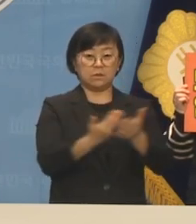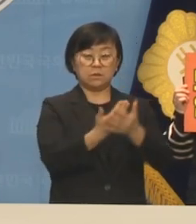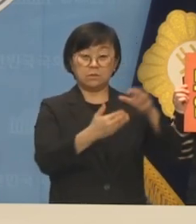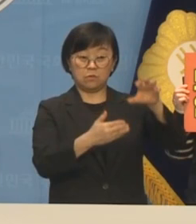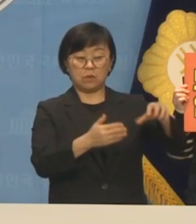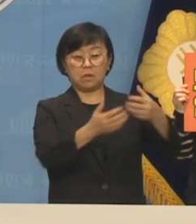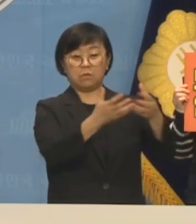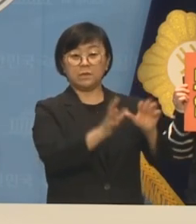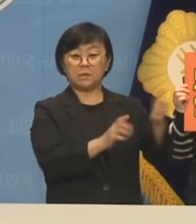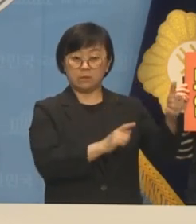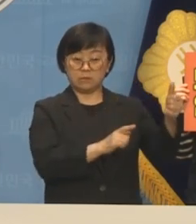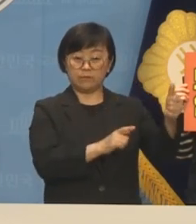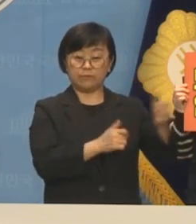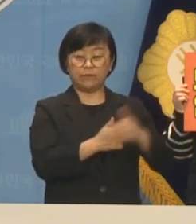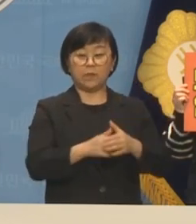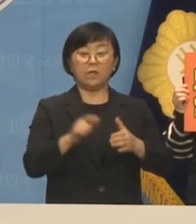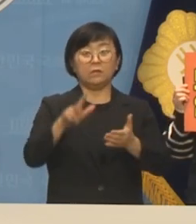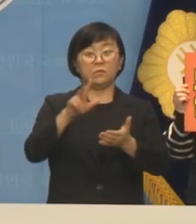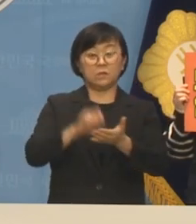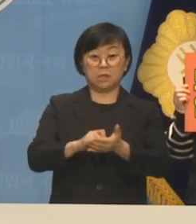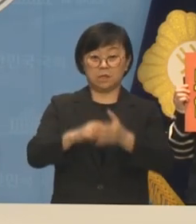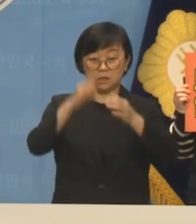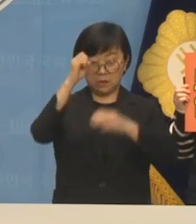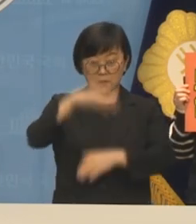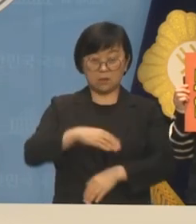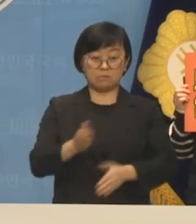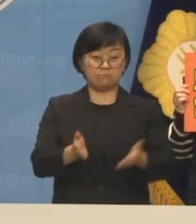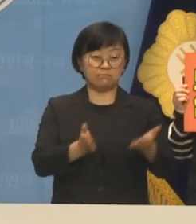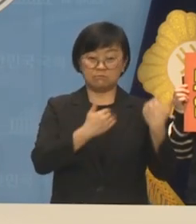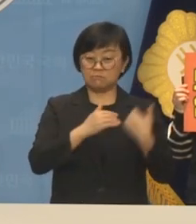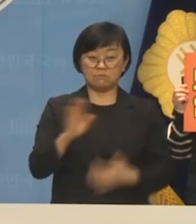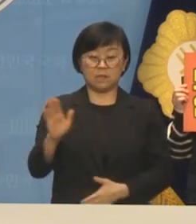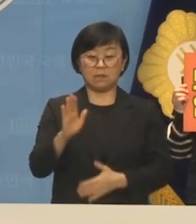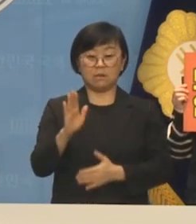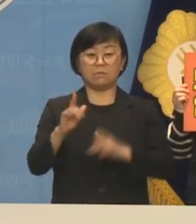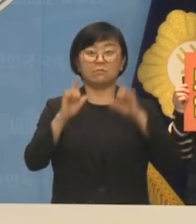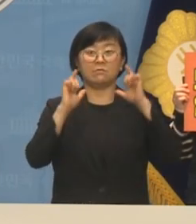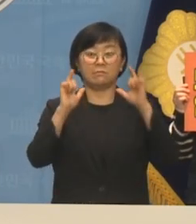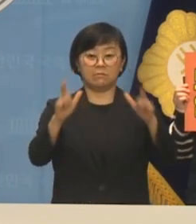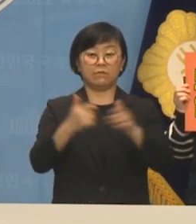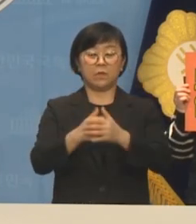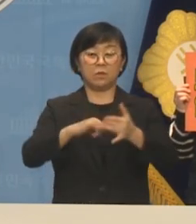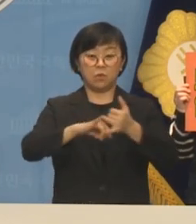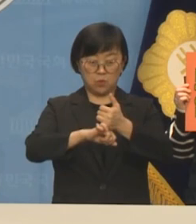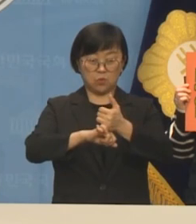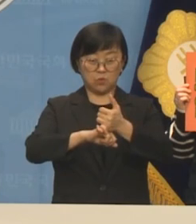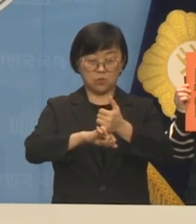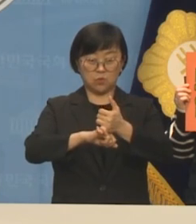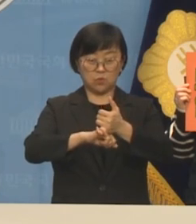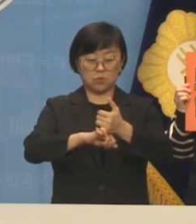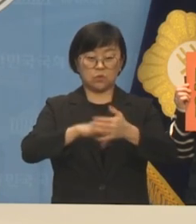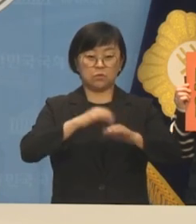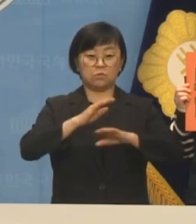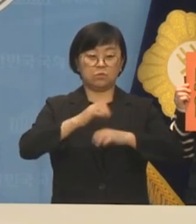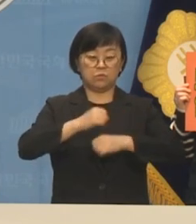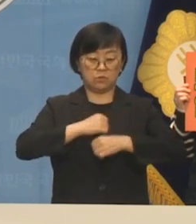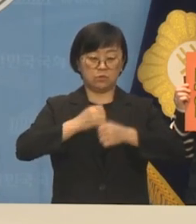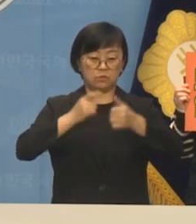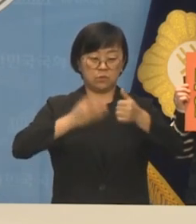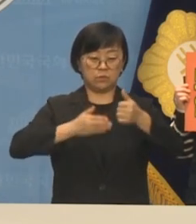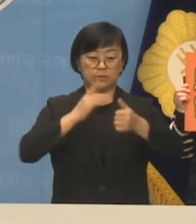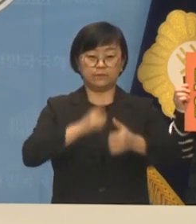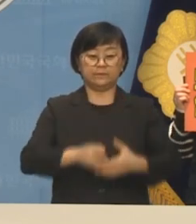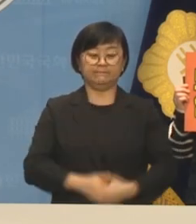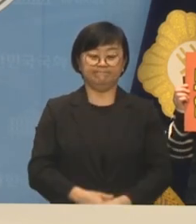콘텐츠진흥원의 원장 이 문제 그냥 넘어가지 않을 것임을 천명하는 바이고 반드시 지켜주기를 바랍니다. 예,